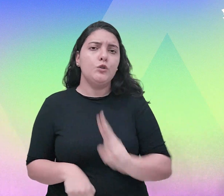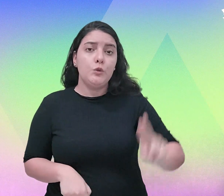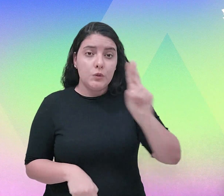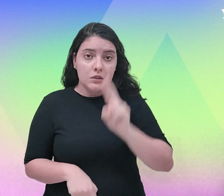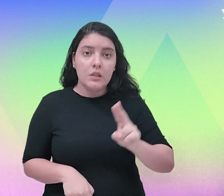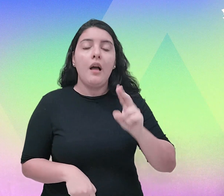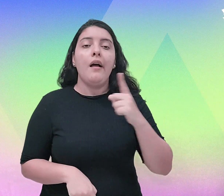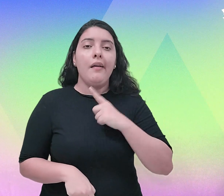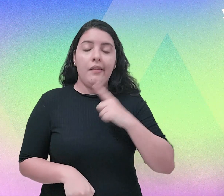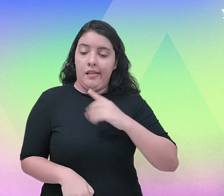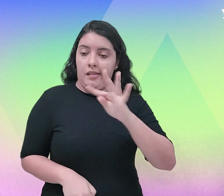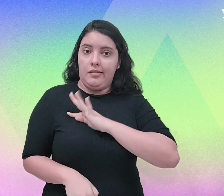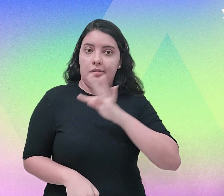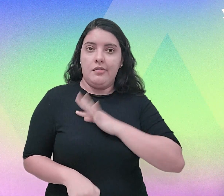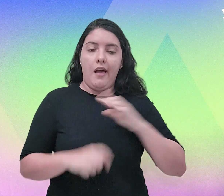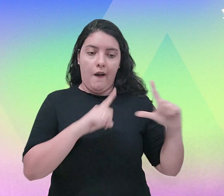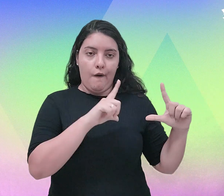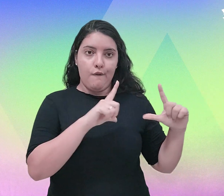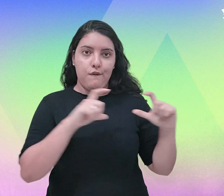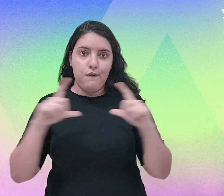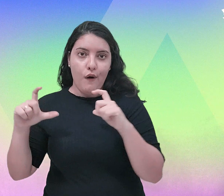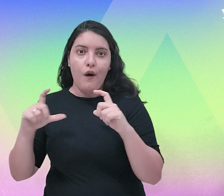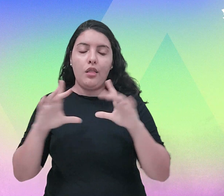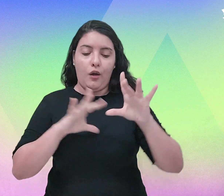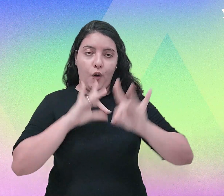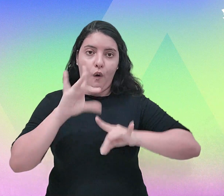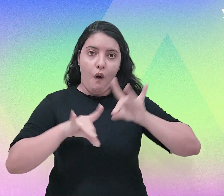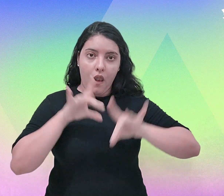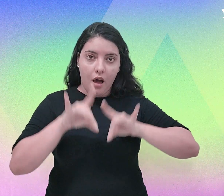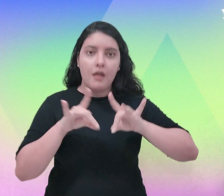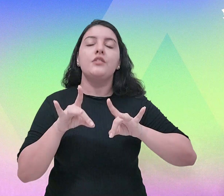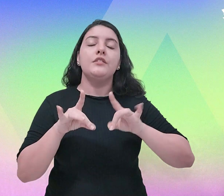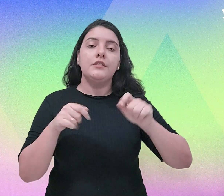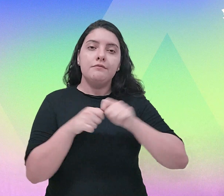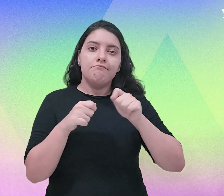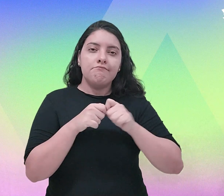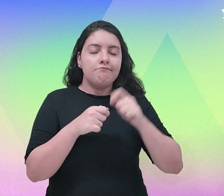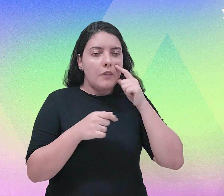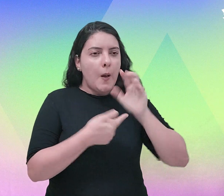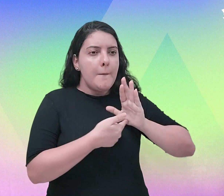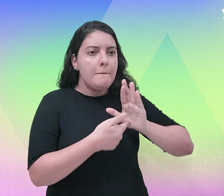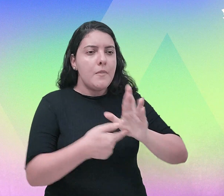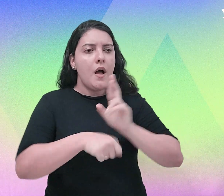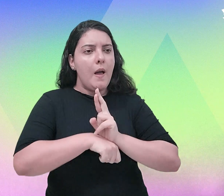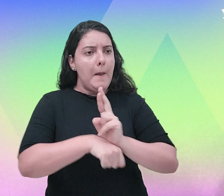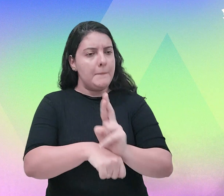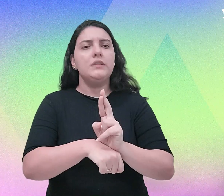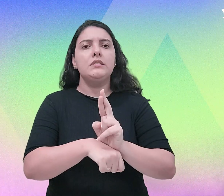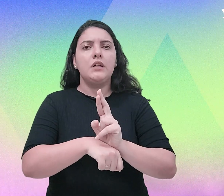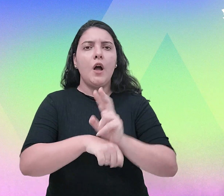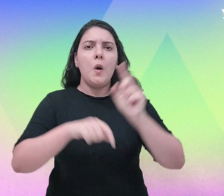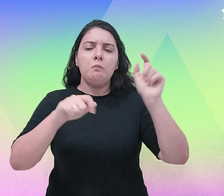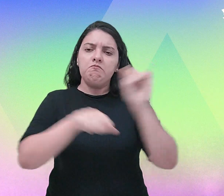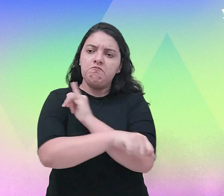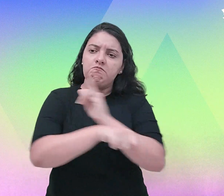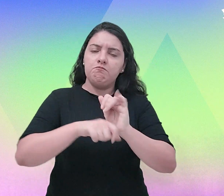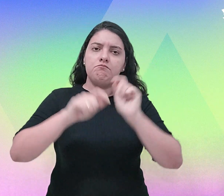dos recursos de técnicas da fotografia e da colagem para abordar e representar outras possibilidades é sobre